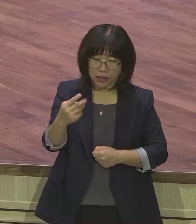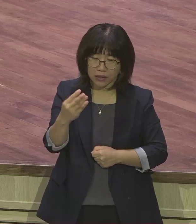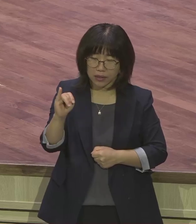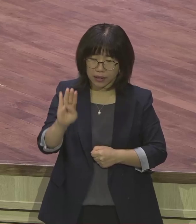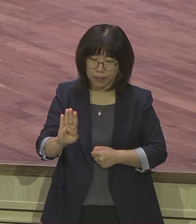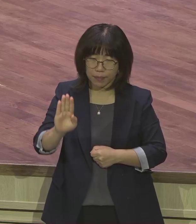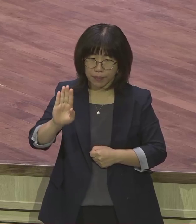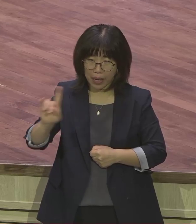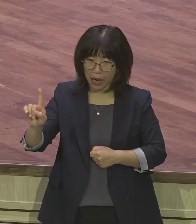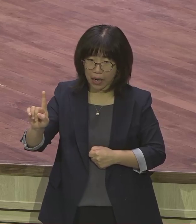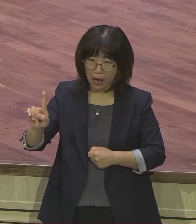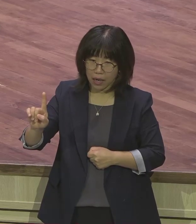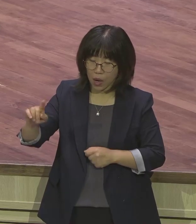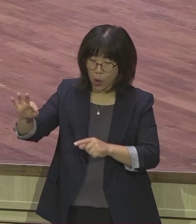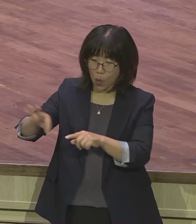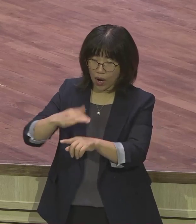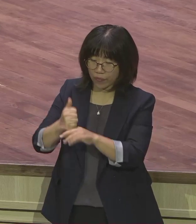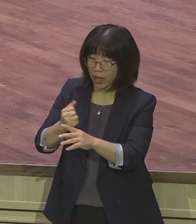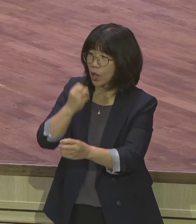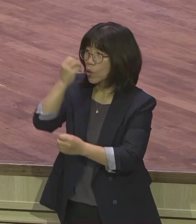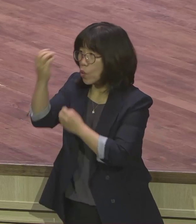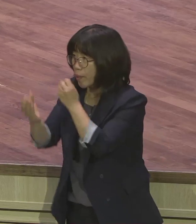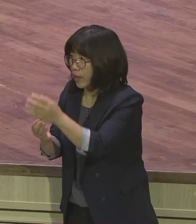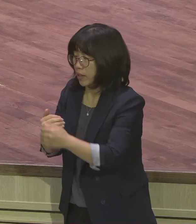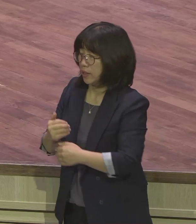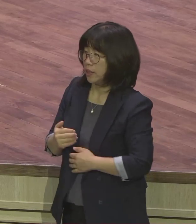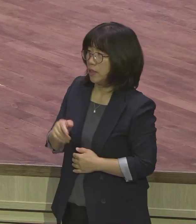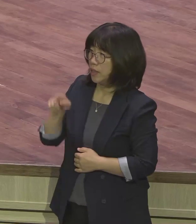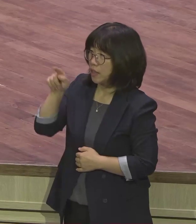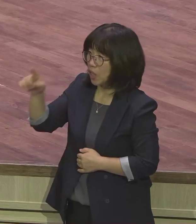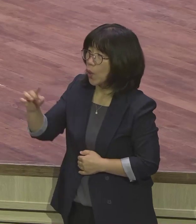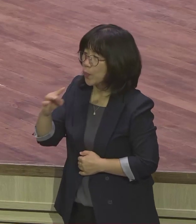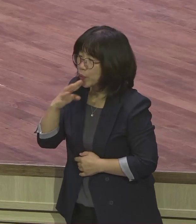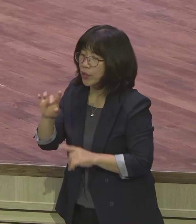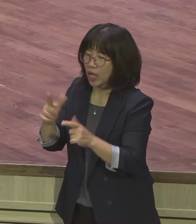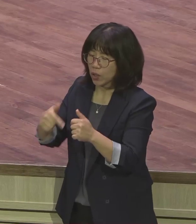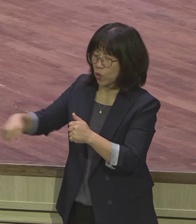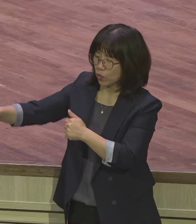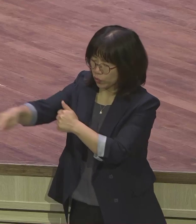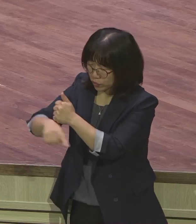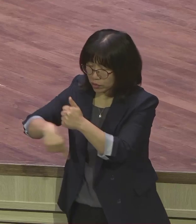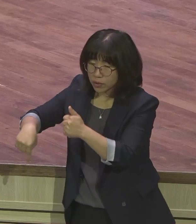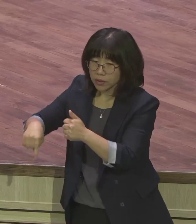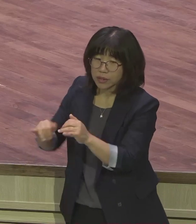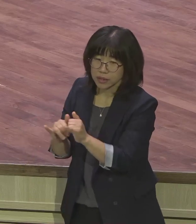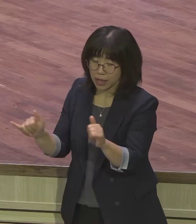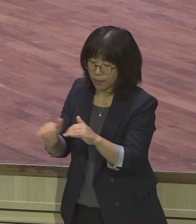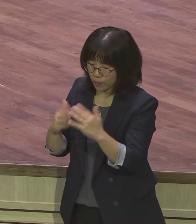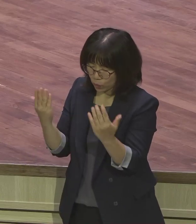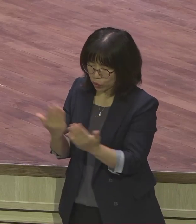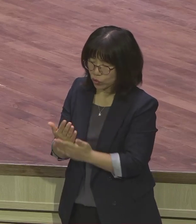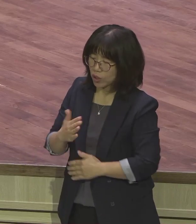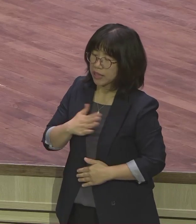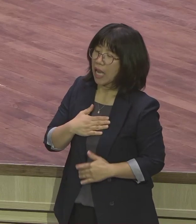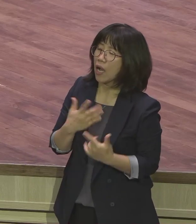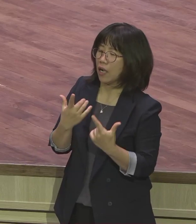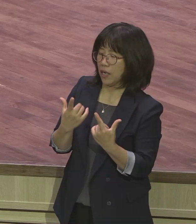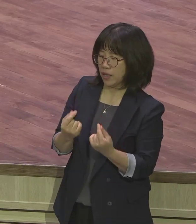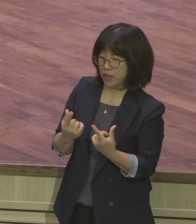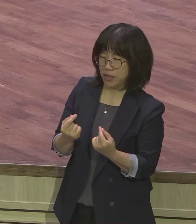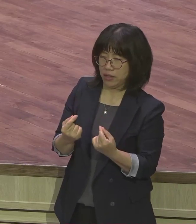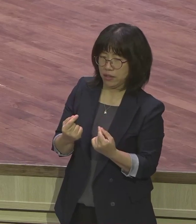고백을 합니다 뭐라고 고백하느냐 당신 뿐만 아니라 오늘 내 말을 듣는 모든 사람도 다 이렇게